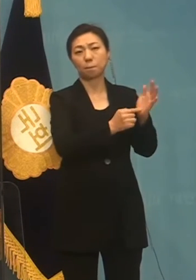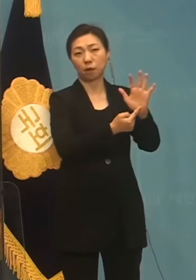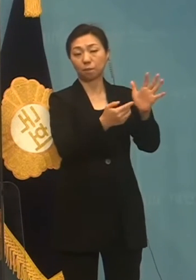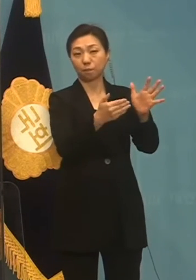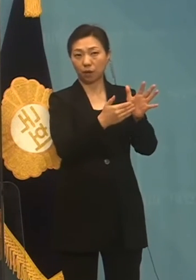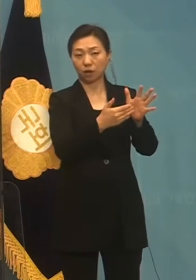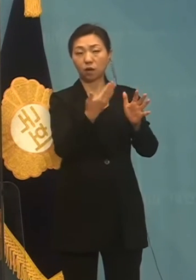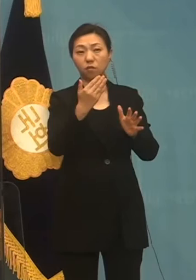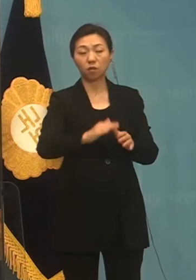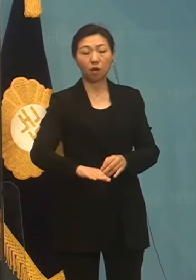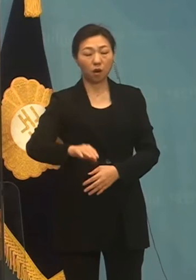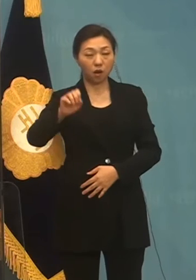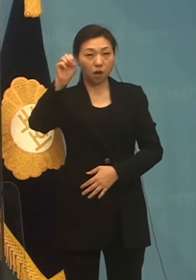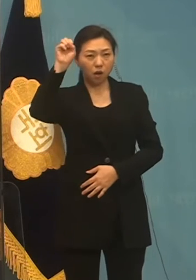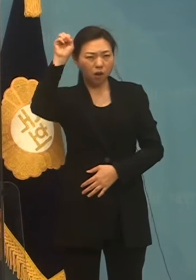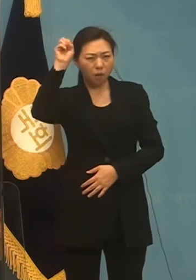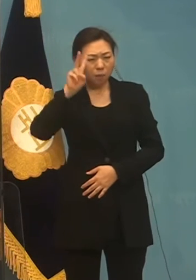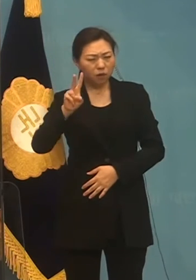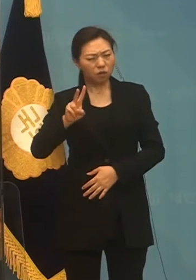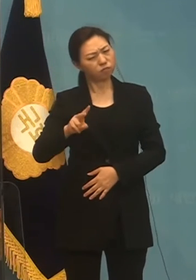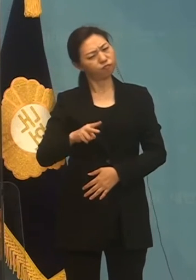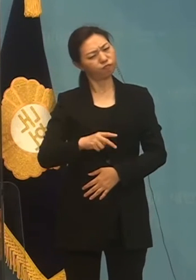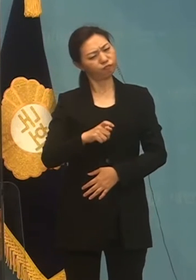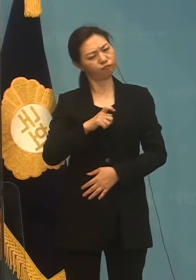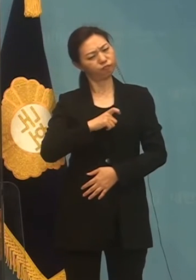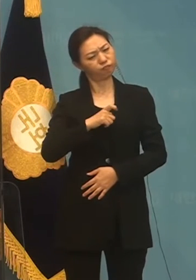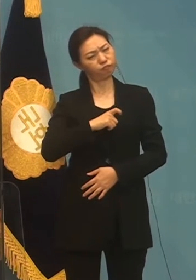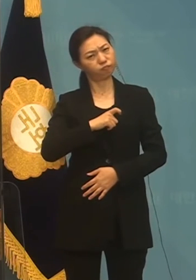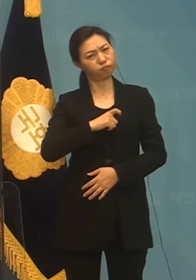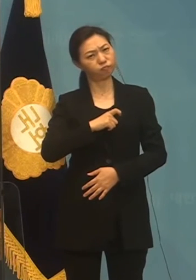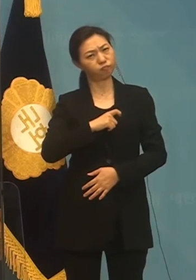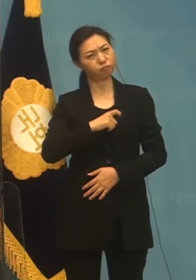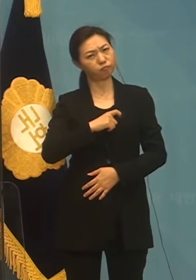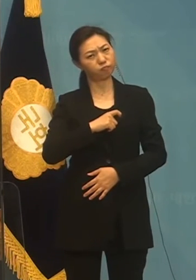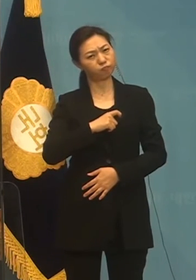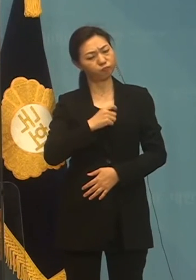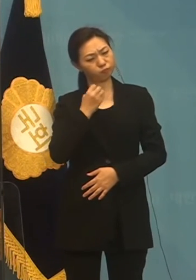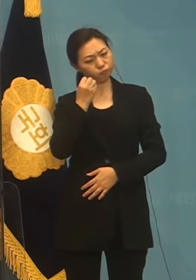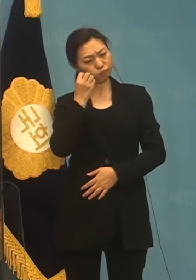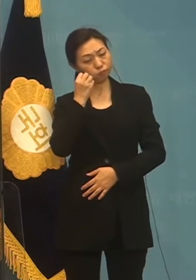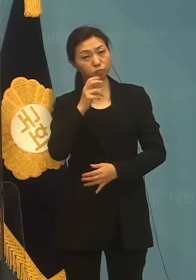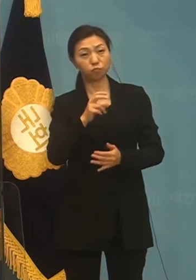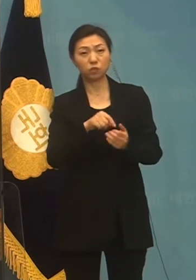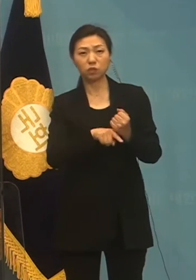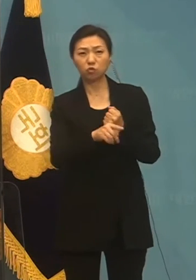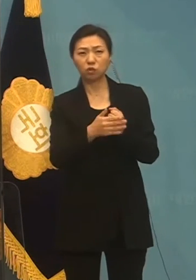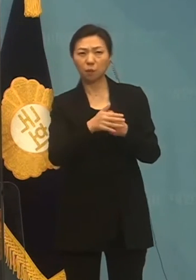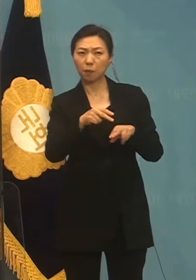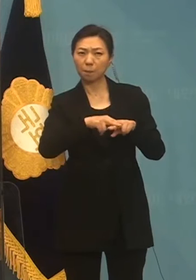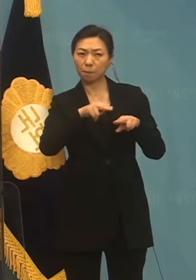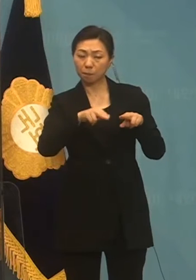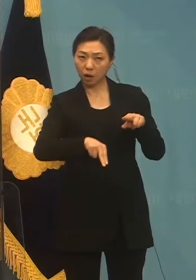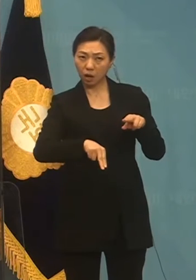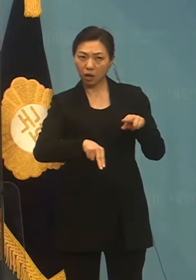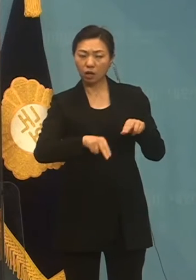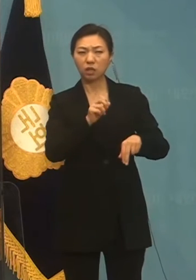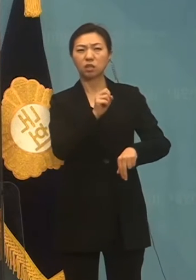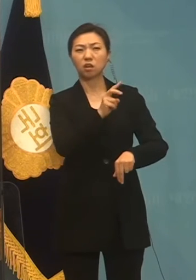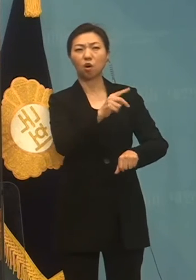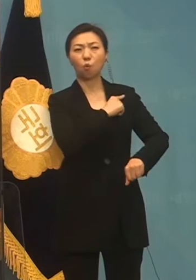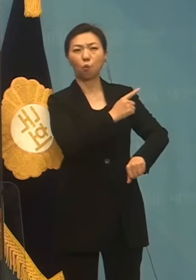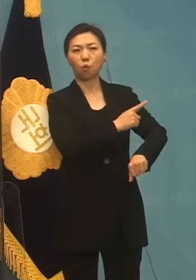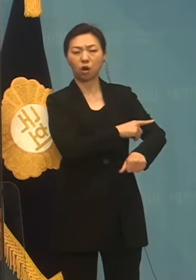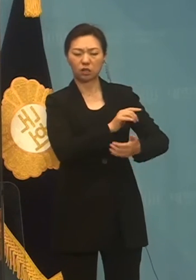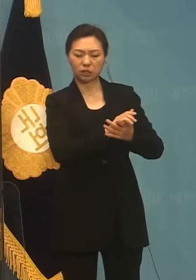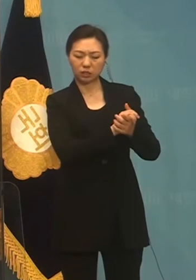갑자기 석연치 않는 이유로 사퇴한다는 것은 다분히 의도된 친여권